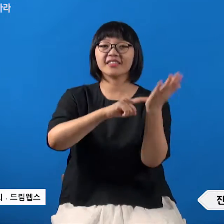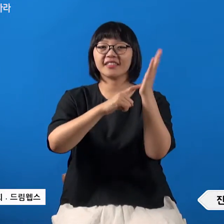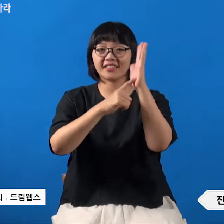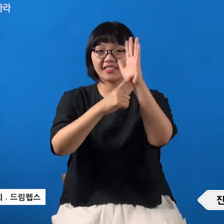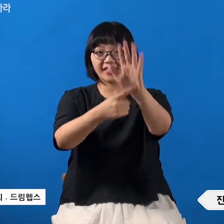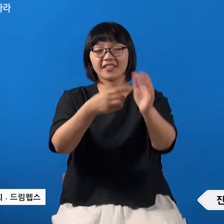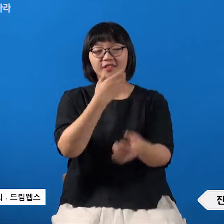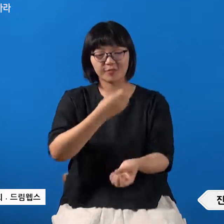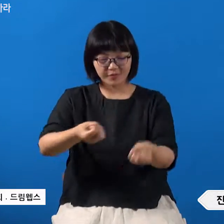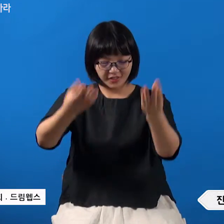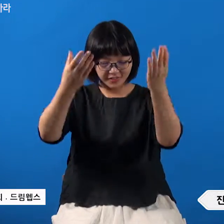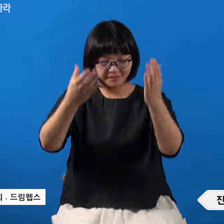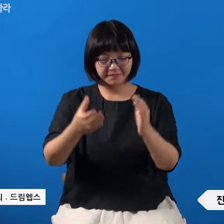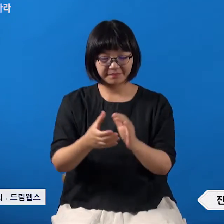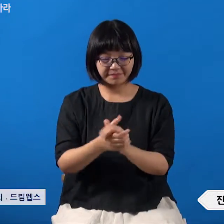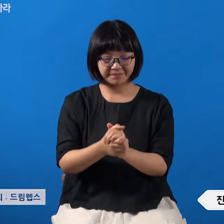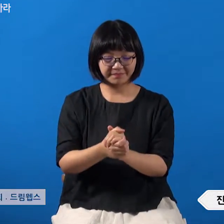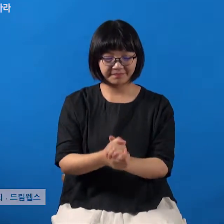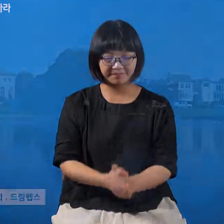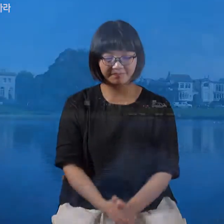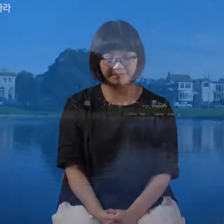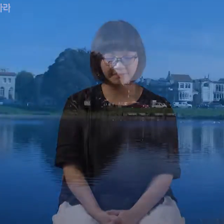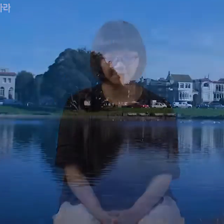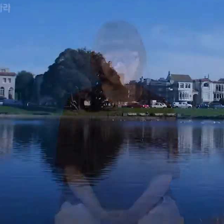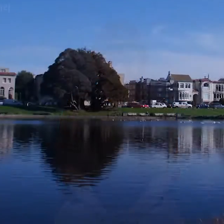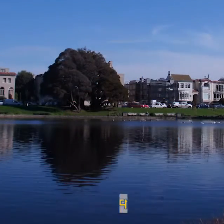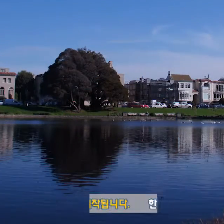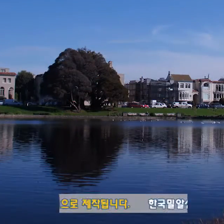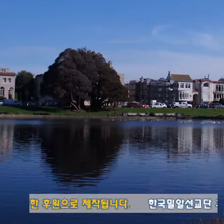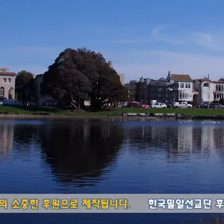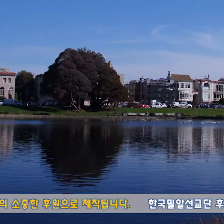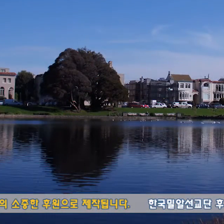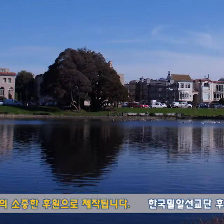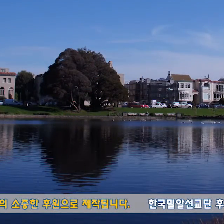축원합니다. 기도하겠습니다.